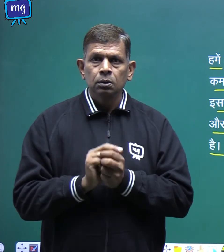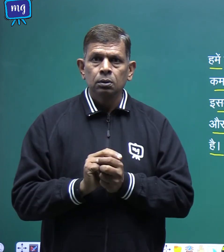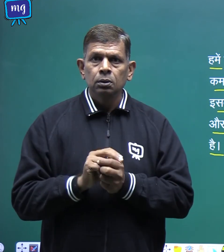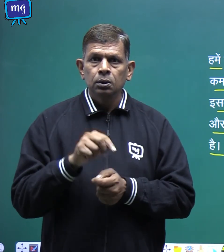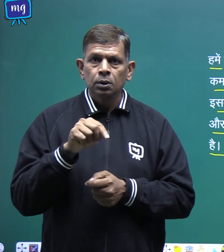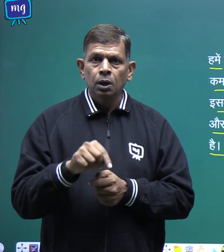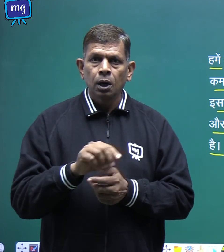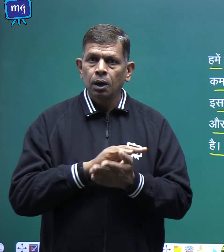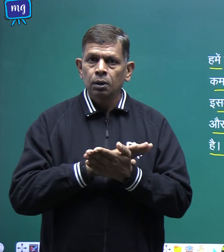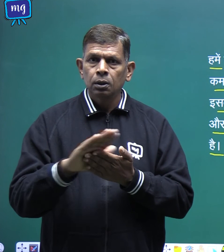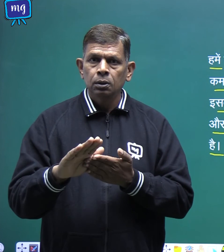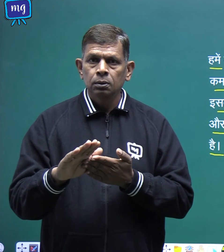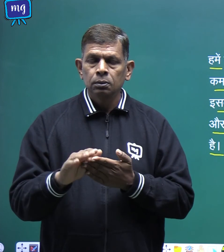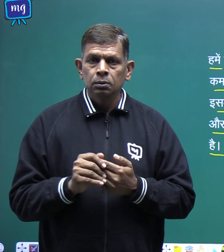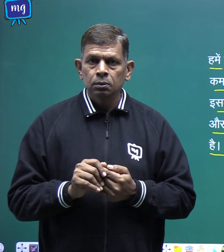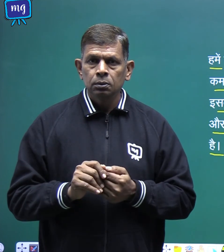यहाँ पूरा होता है।